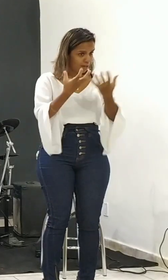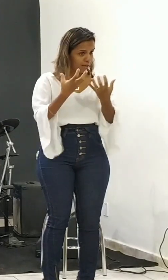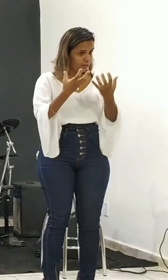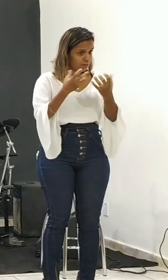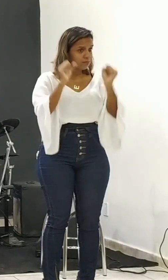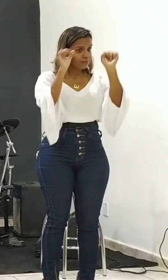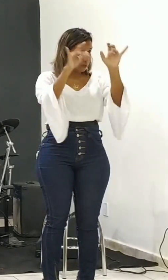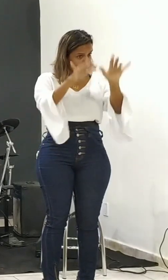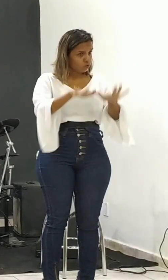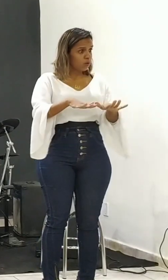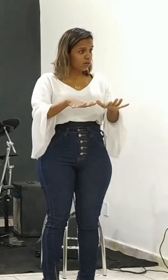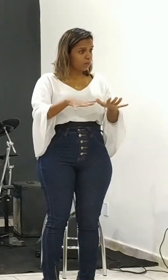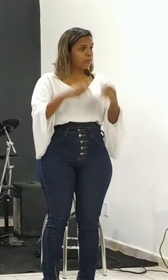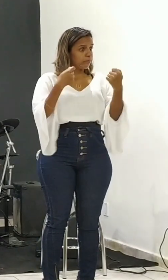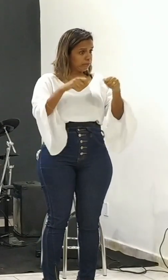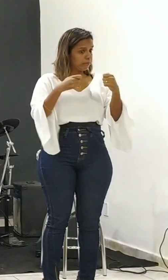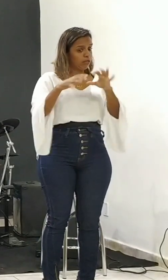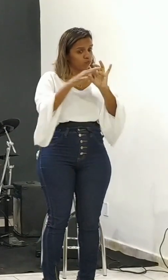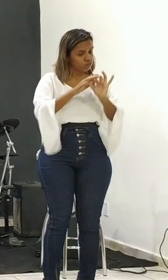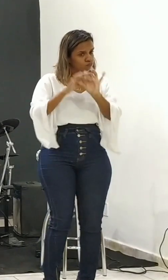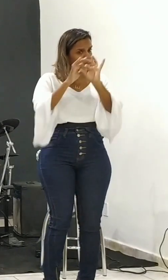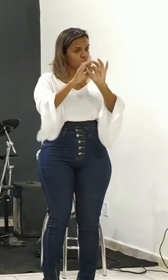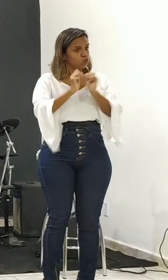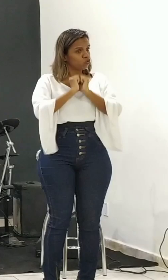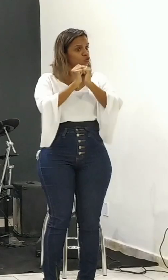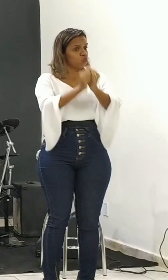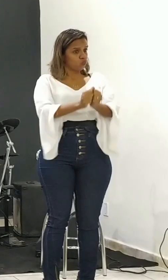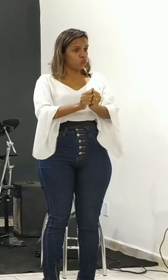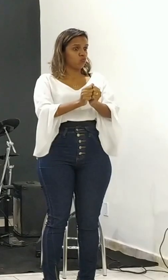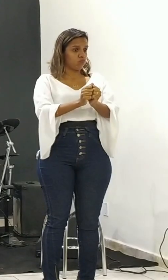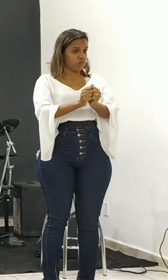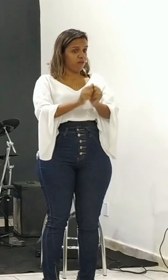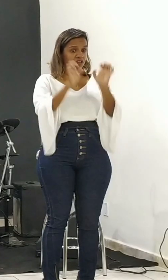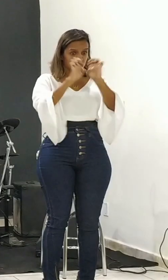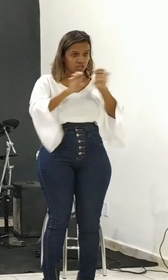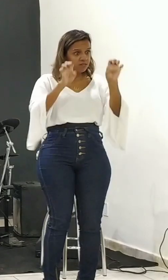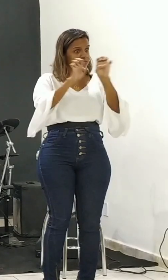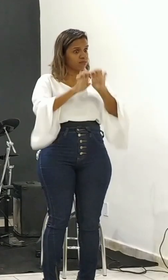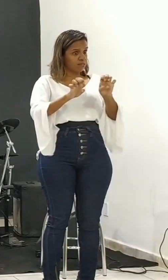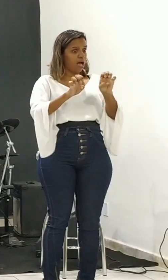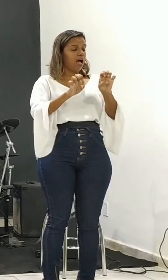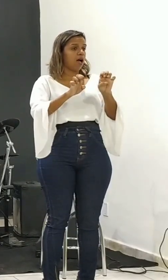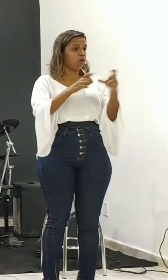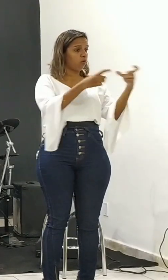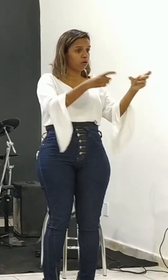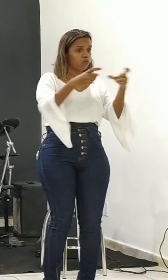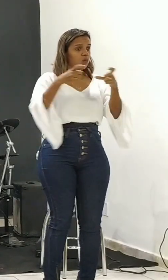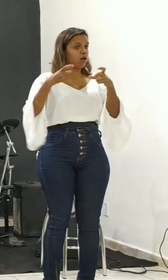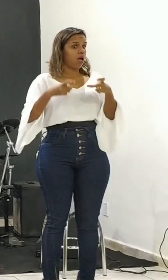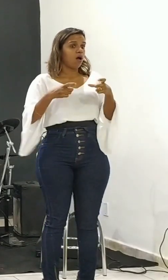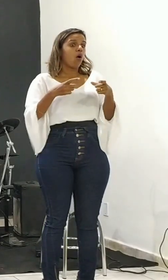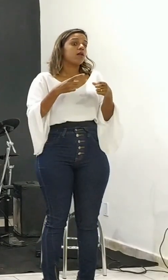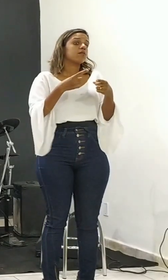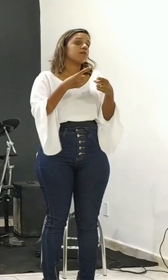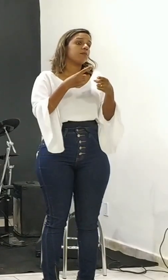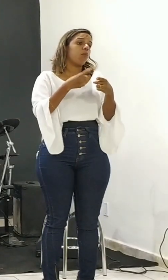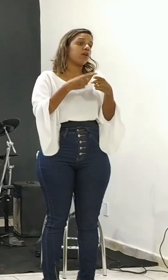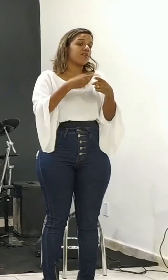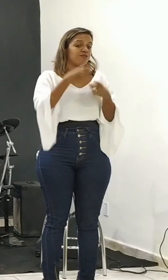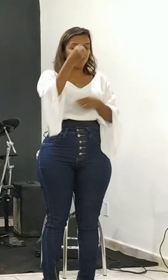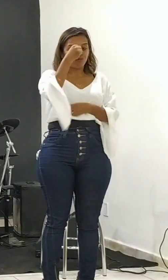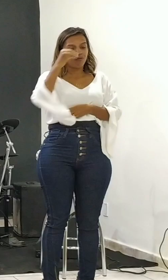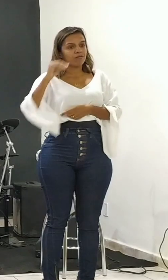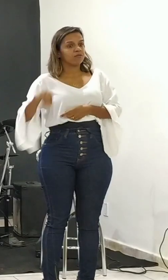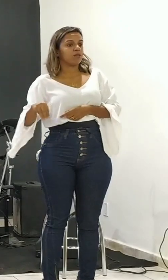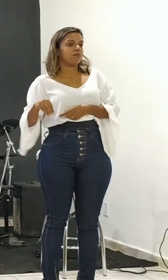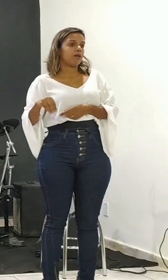tem que estar junto, você tem que ser igreja, irmãos. Se você desistir disso, tu está desistindo da bênção